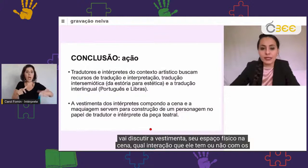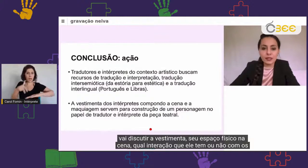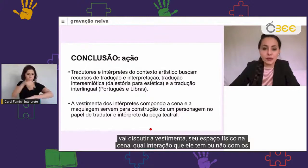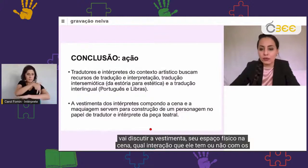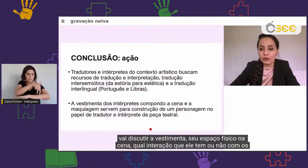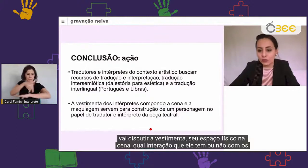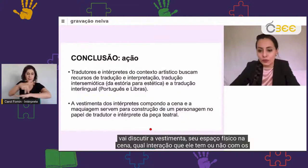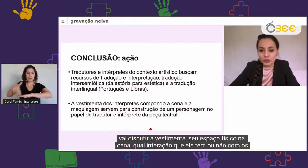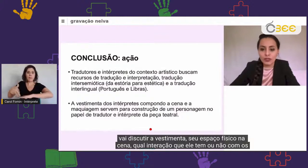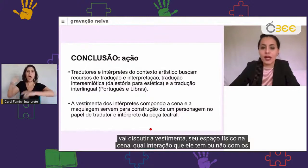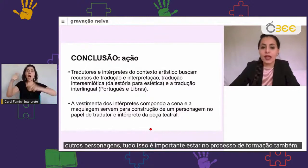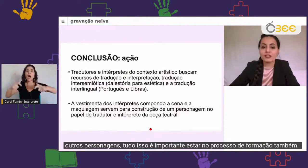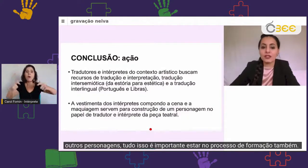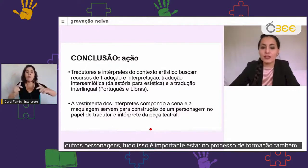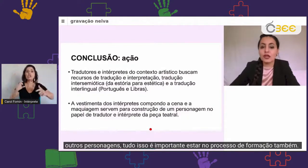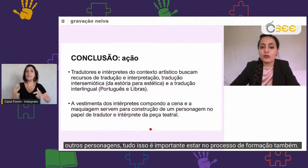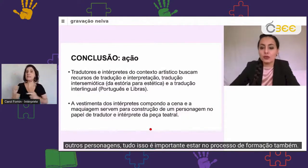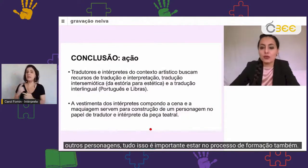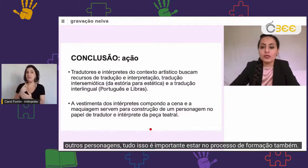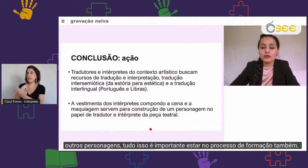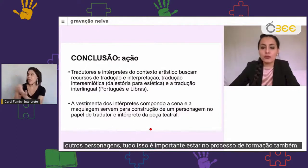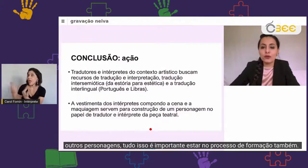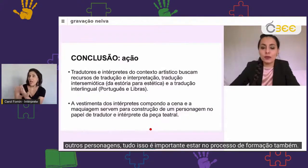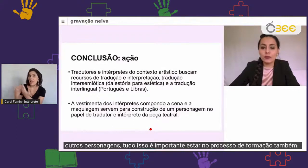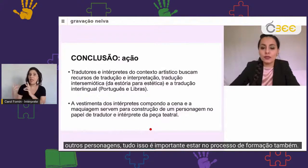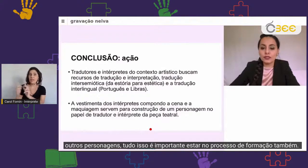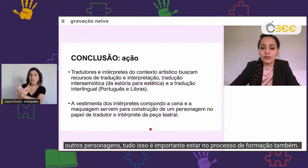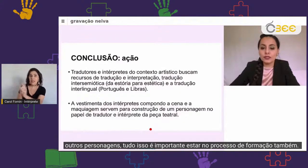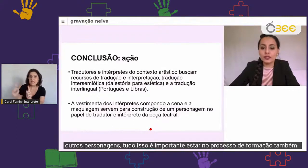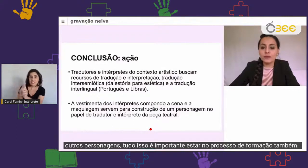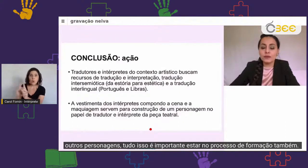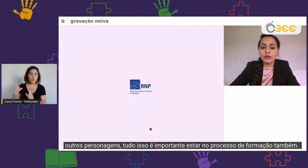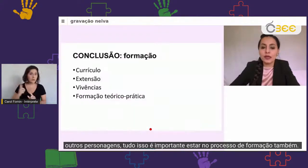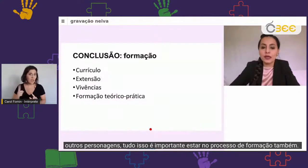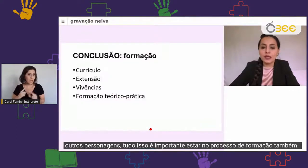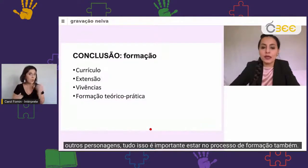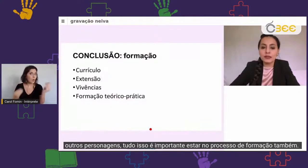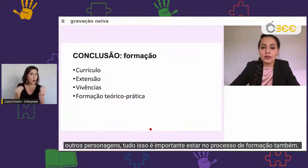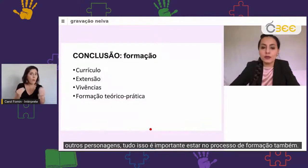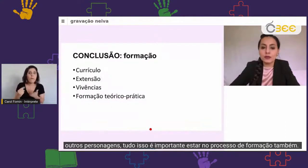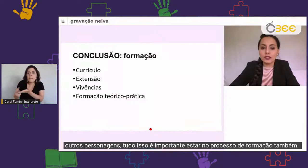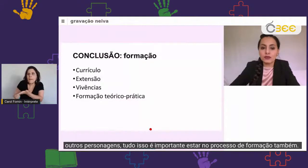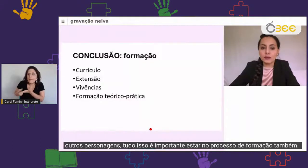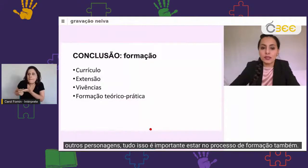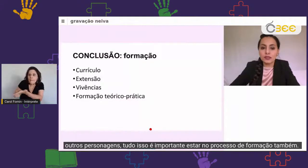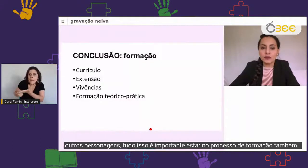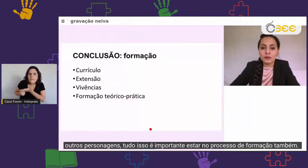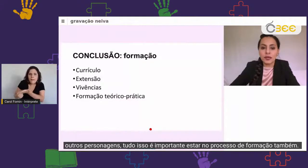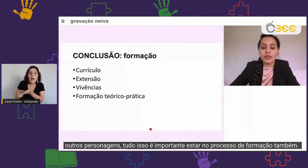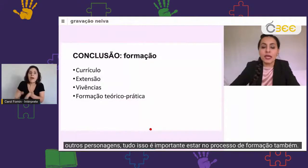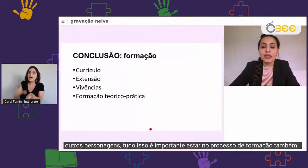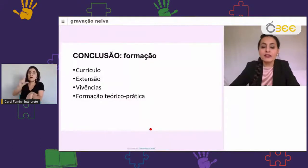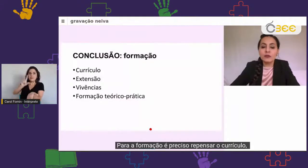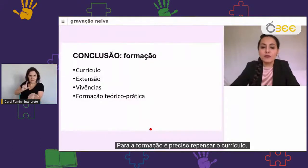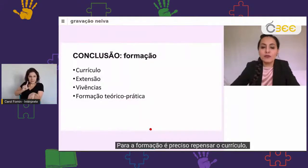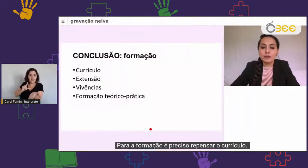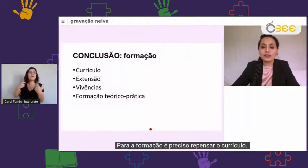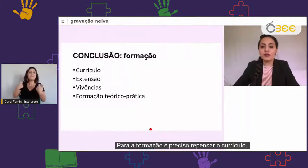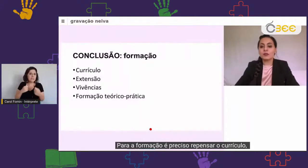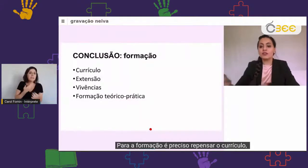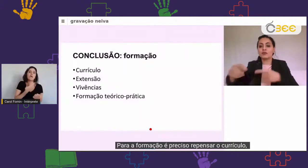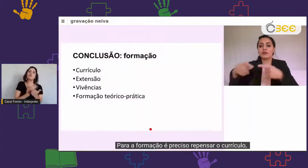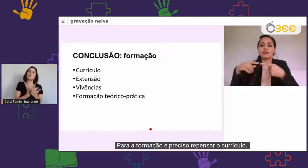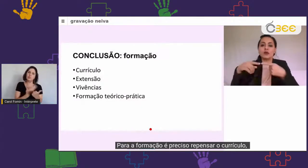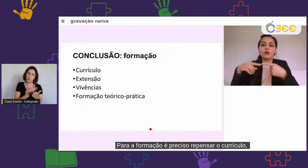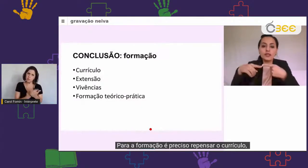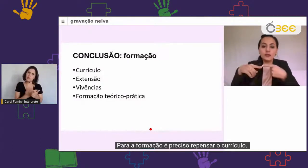interação que ele tem ou não com os outros personagens, tudo isso é importante está no processo de formação também. Então,